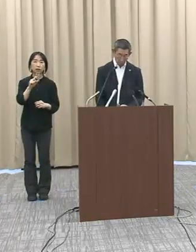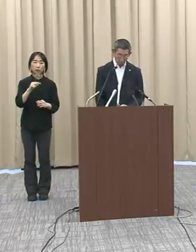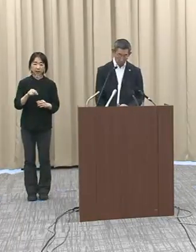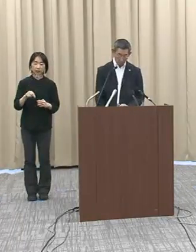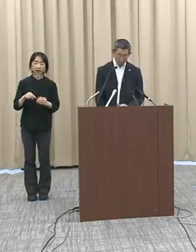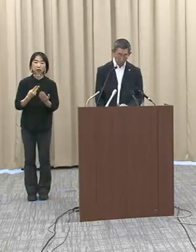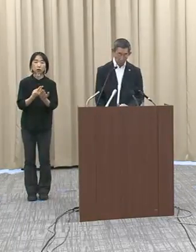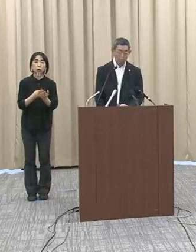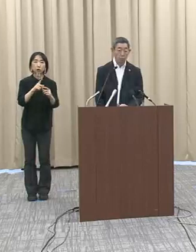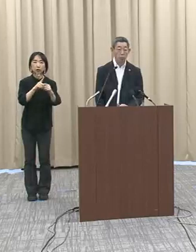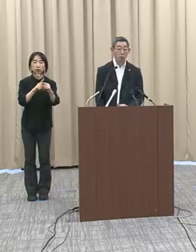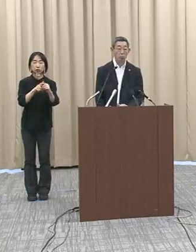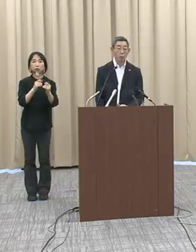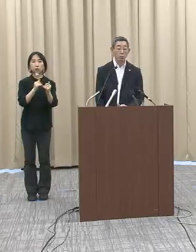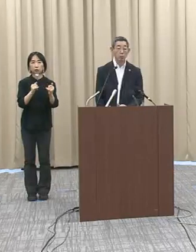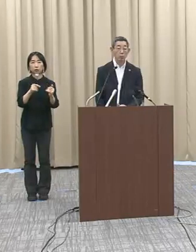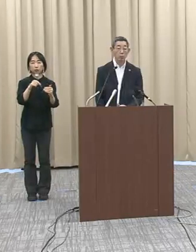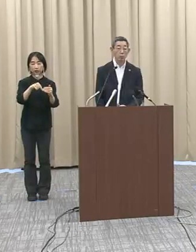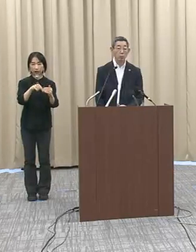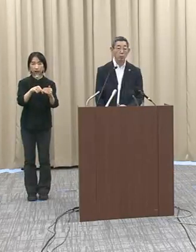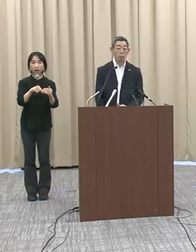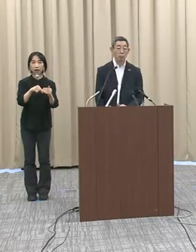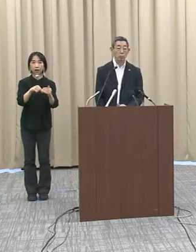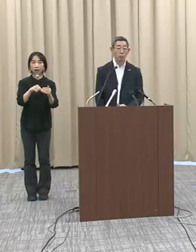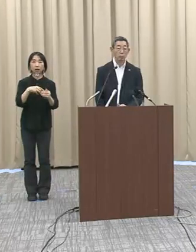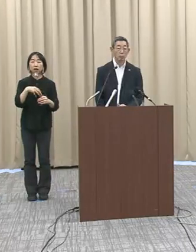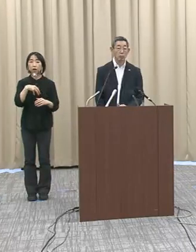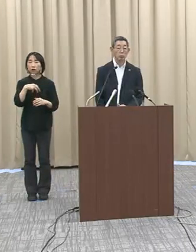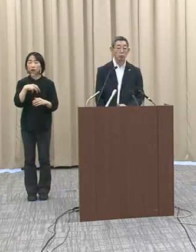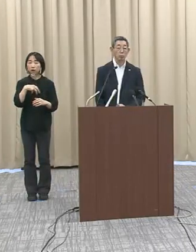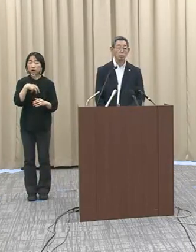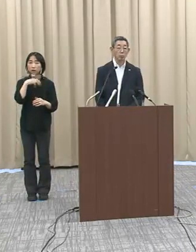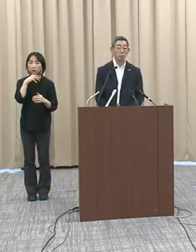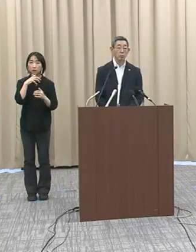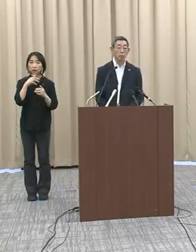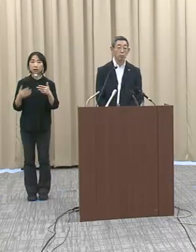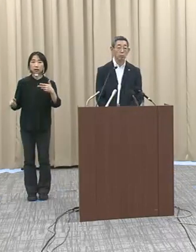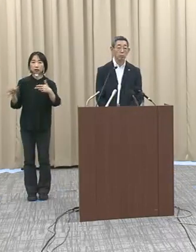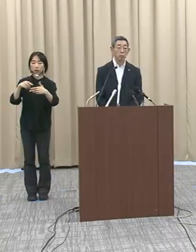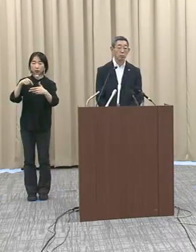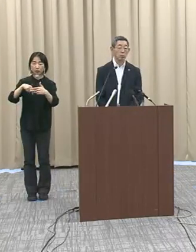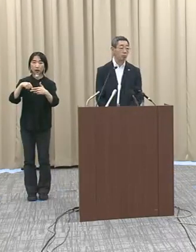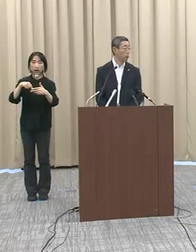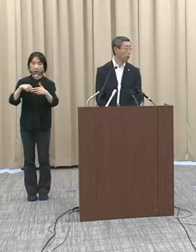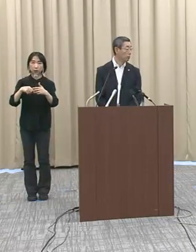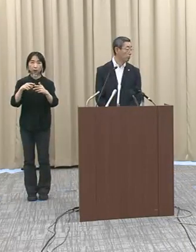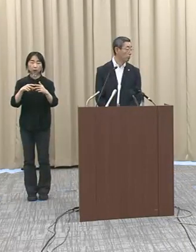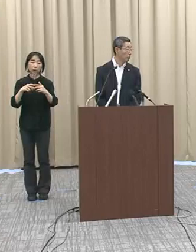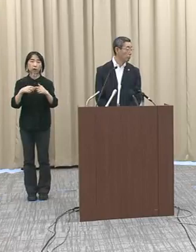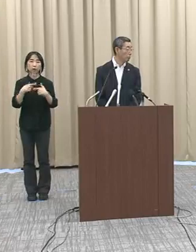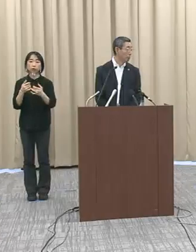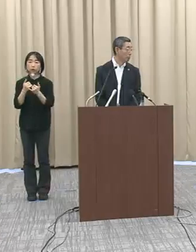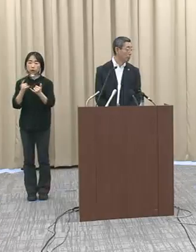されている方の中で、その病院施設の入居者って何人ぐらい。